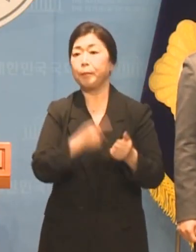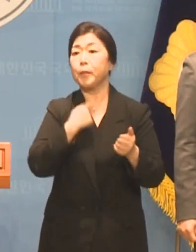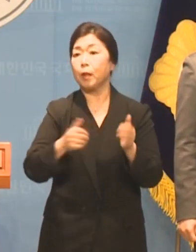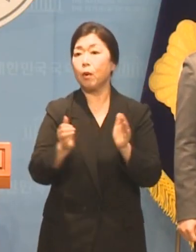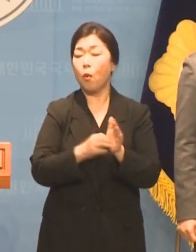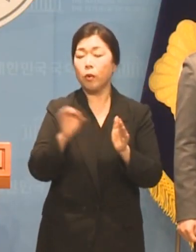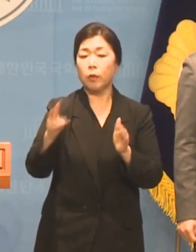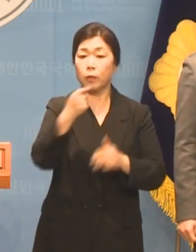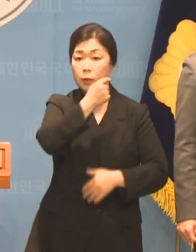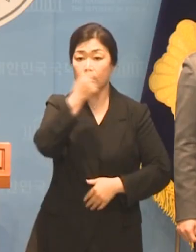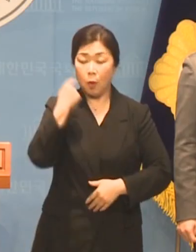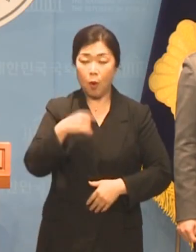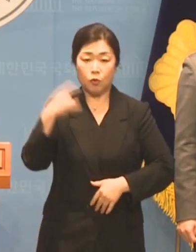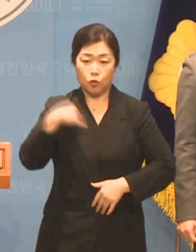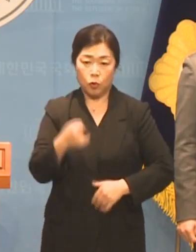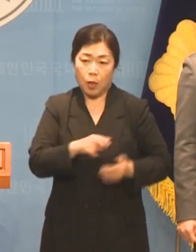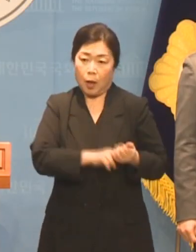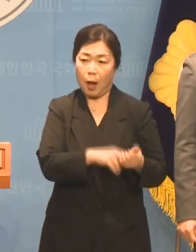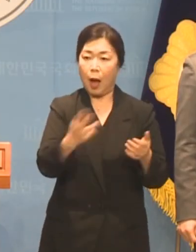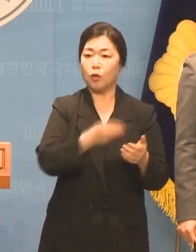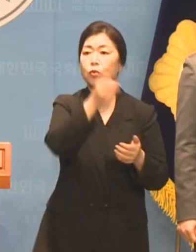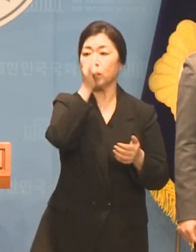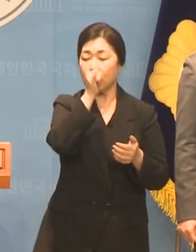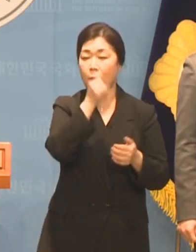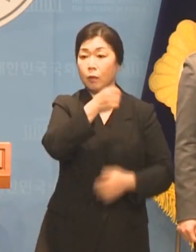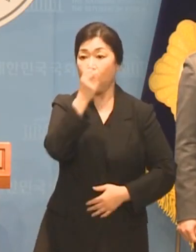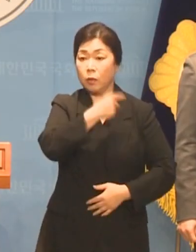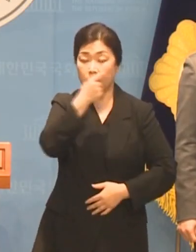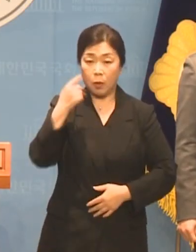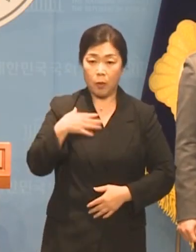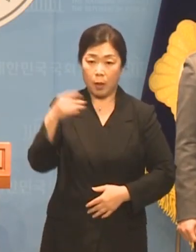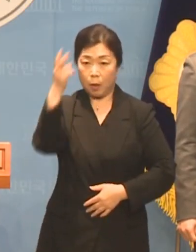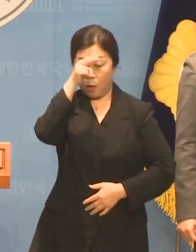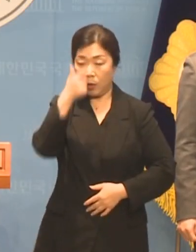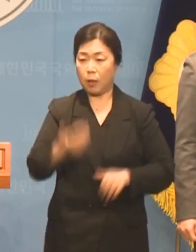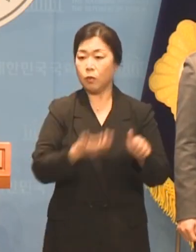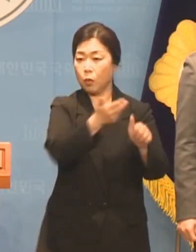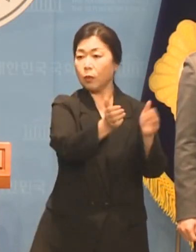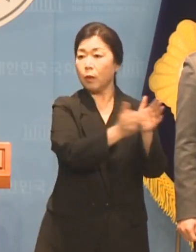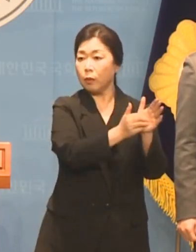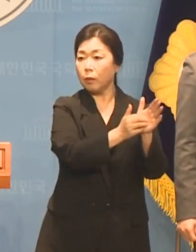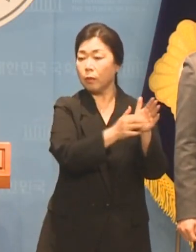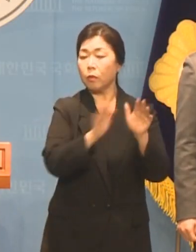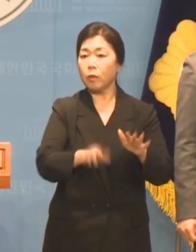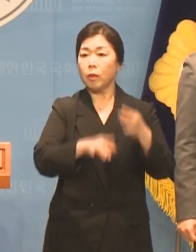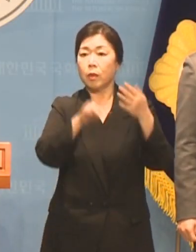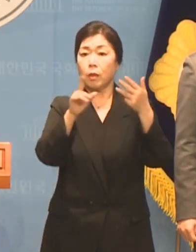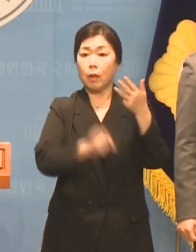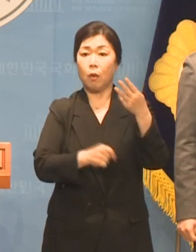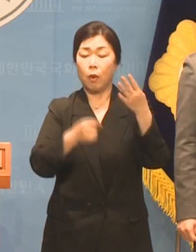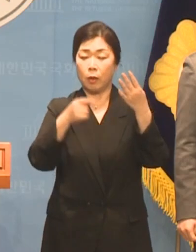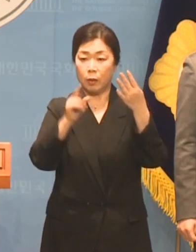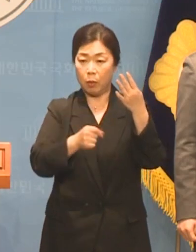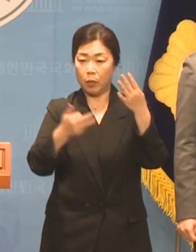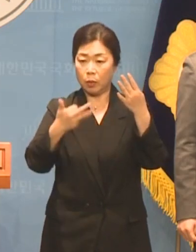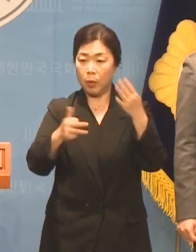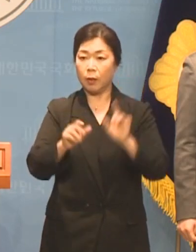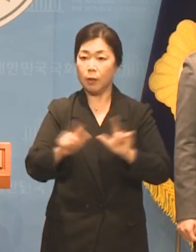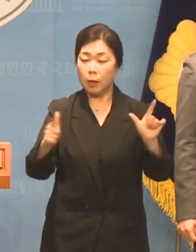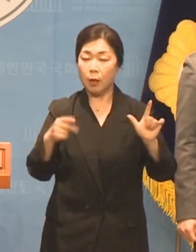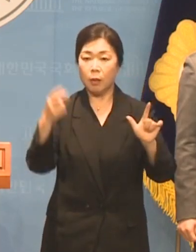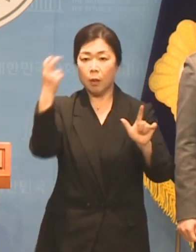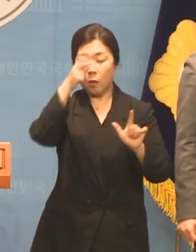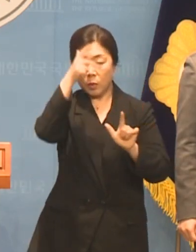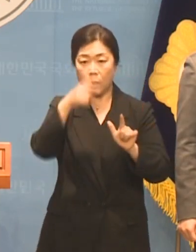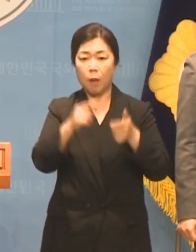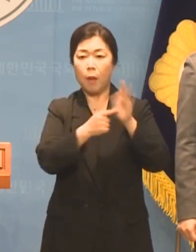그 증거를 중국 측에 보유하고 있다. 자신이 그 증거를 검찰에 넘겼다. 오는 4월 28일에 검찰이 이를 발표할 예정이라는